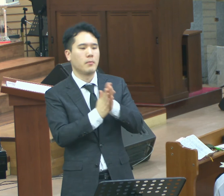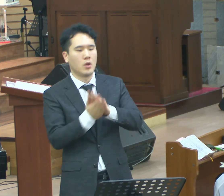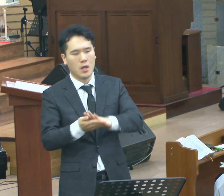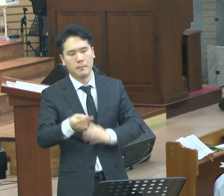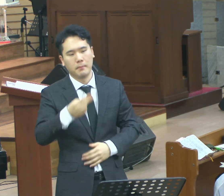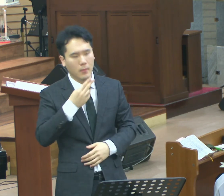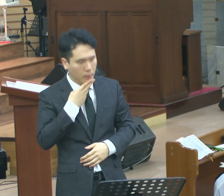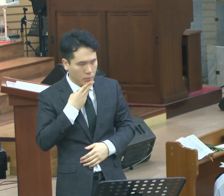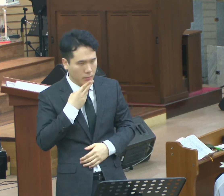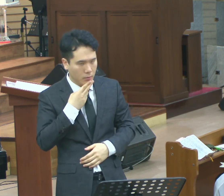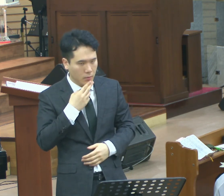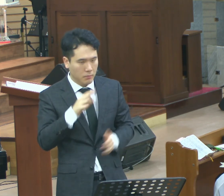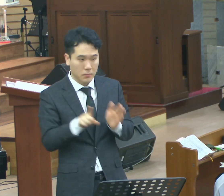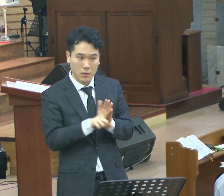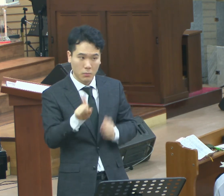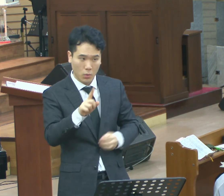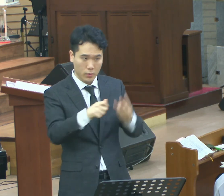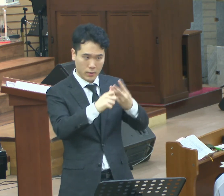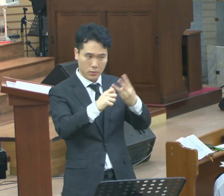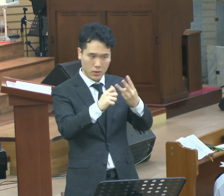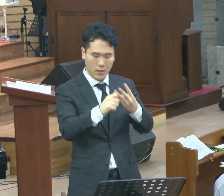다음 세대를 움직입니다.